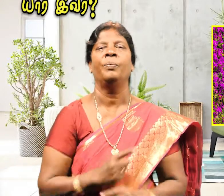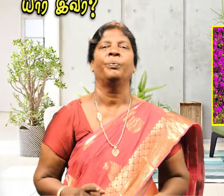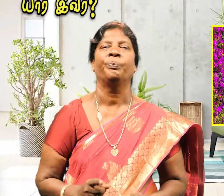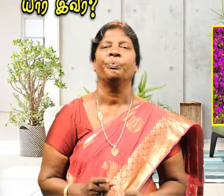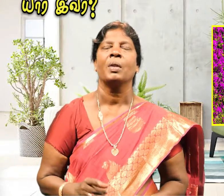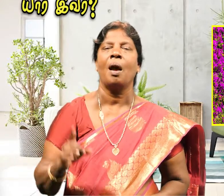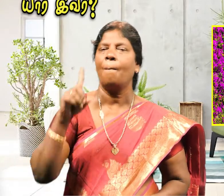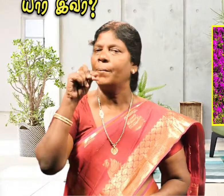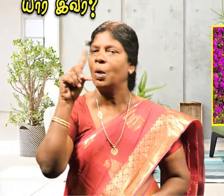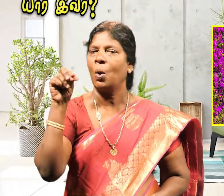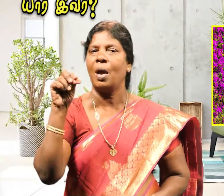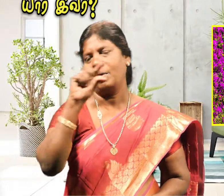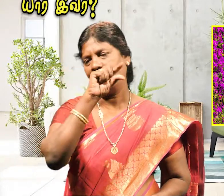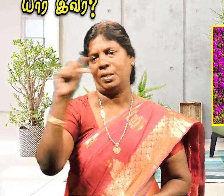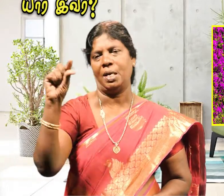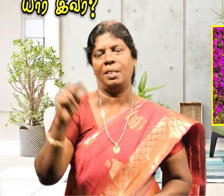4வது அதிகாரத்தில்